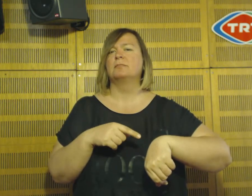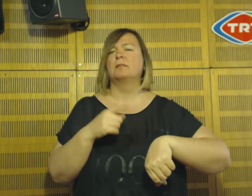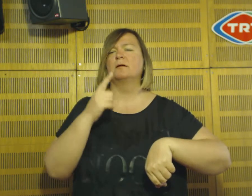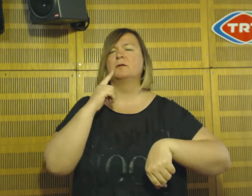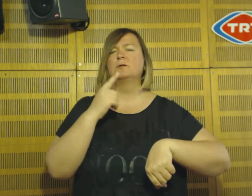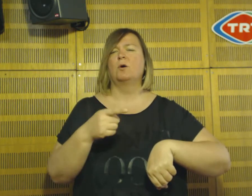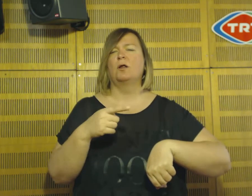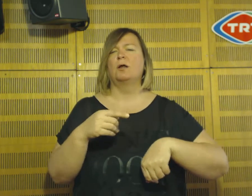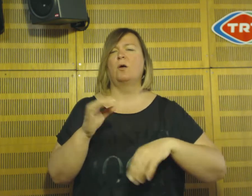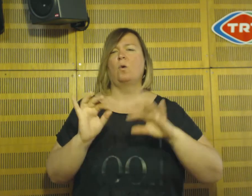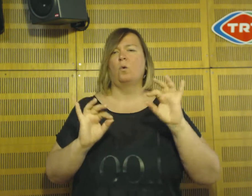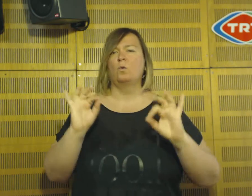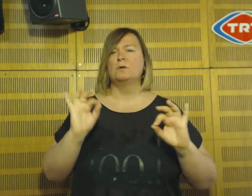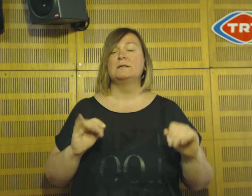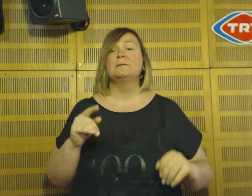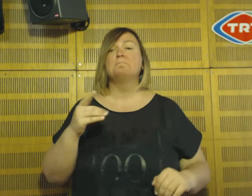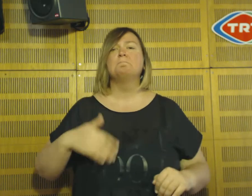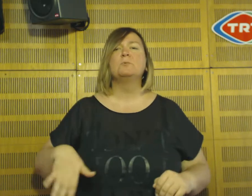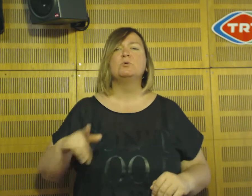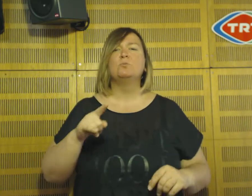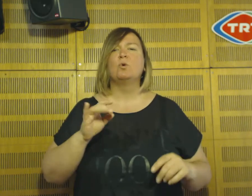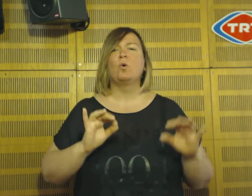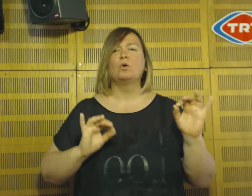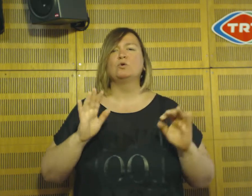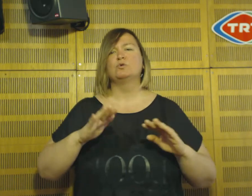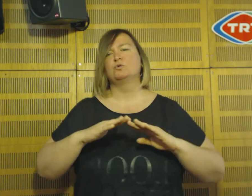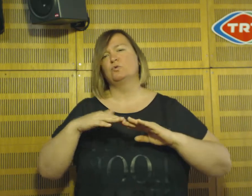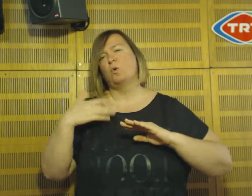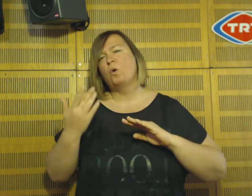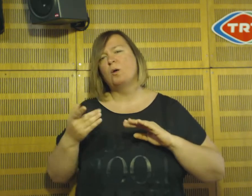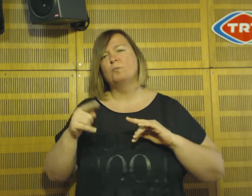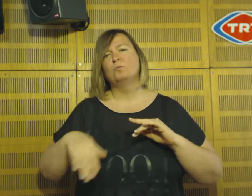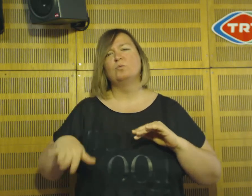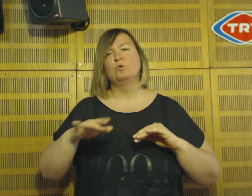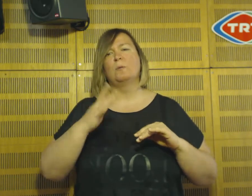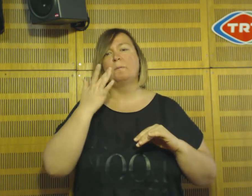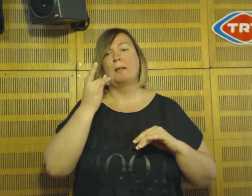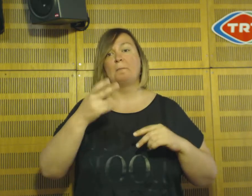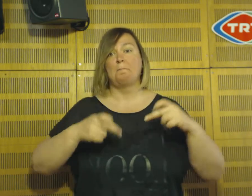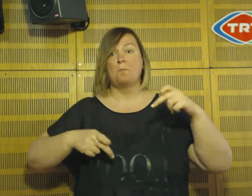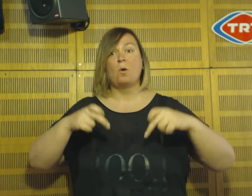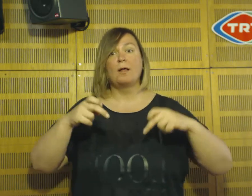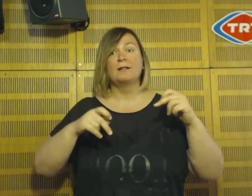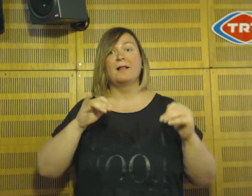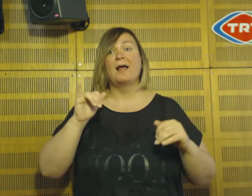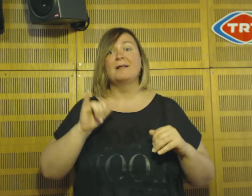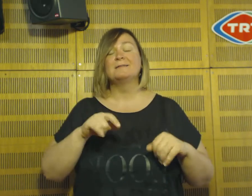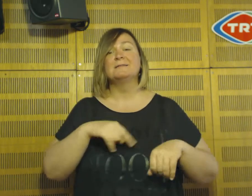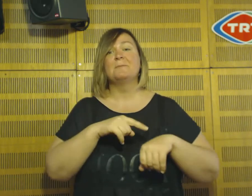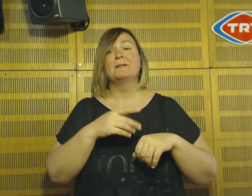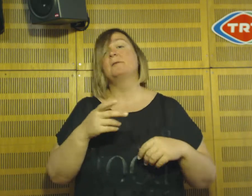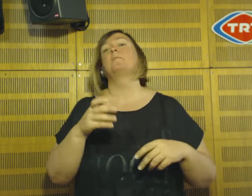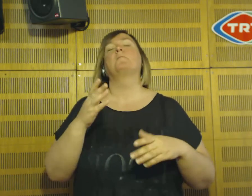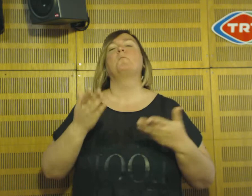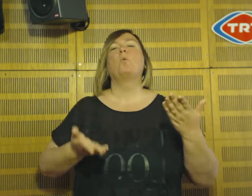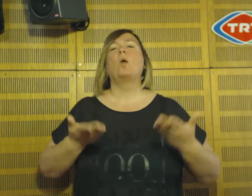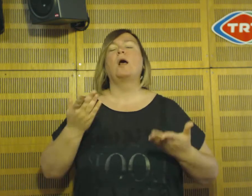etkinlikleri ölçeği. Bütün bu ölçeklerden sonra, bütün bunlardan belli puanları ve aynı zamanda mülakatlar esnasında tutulan